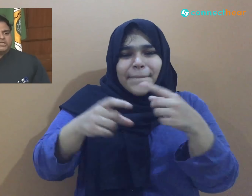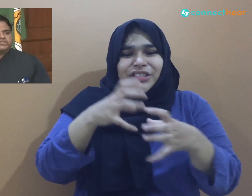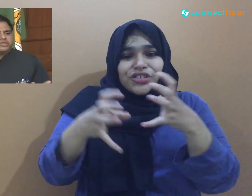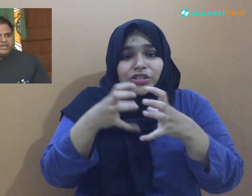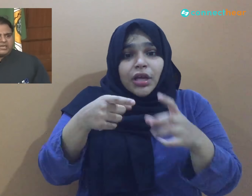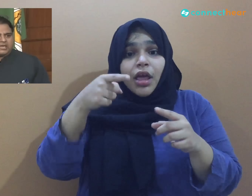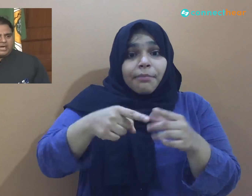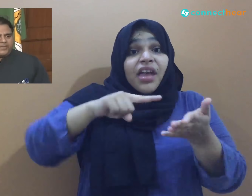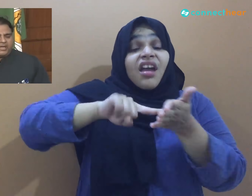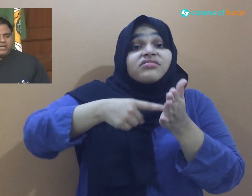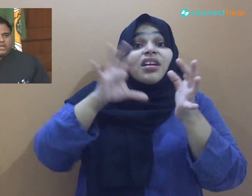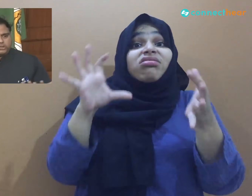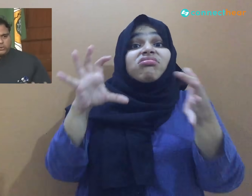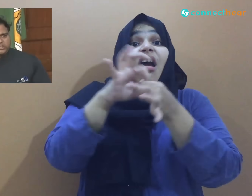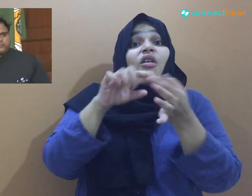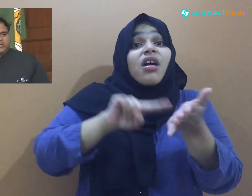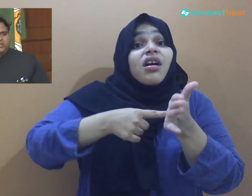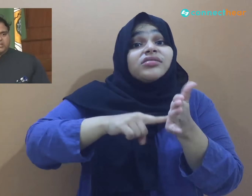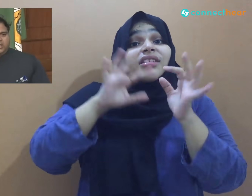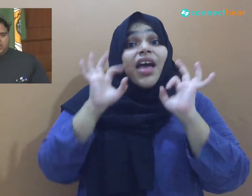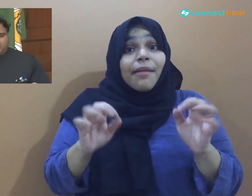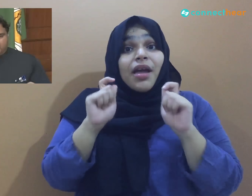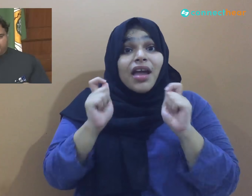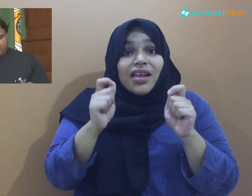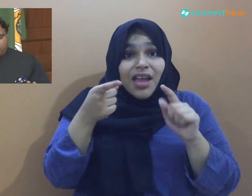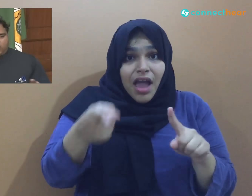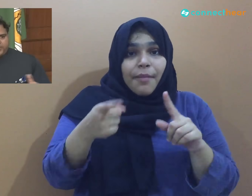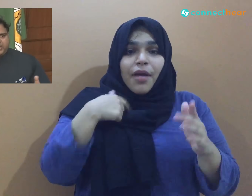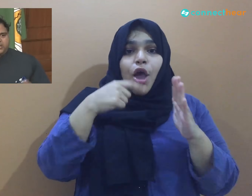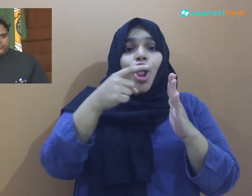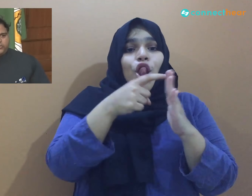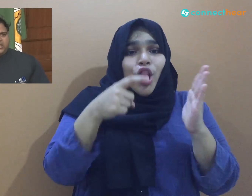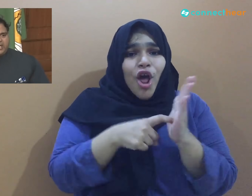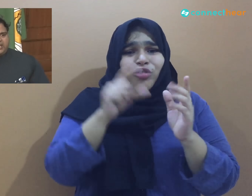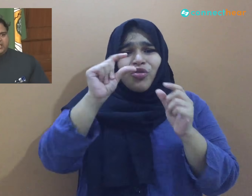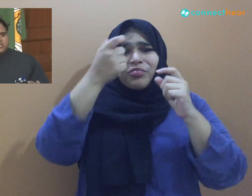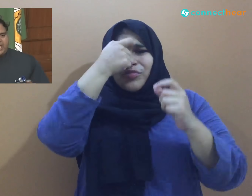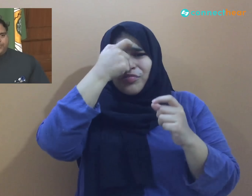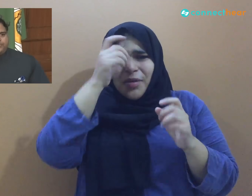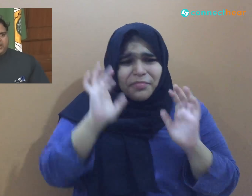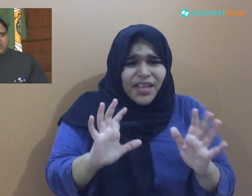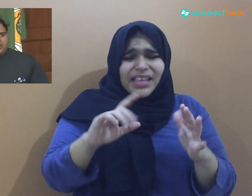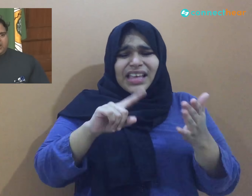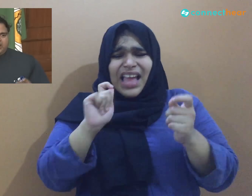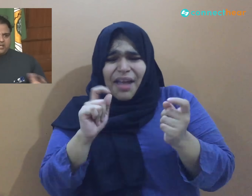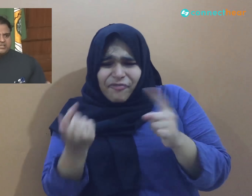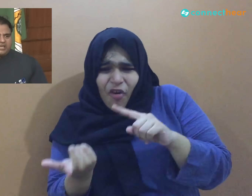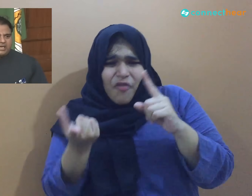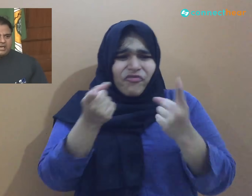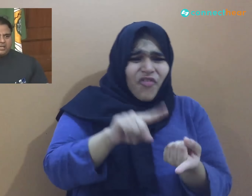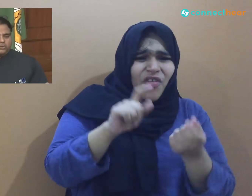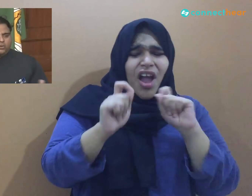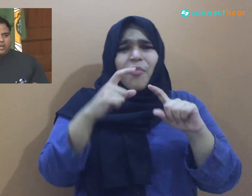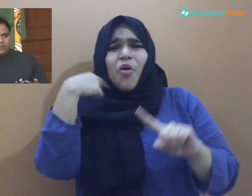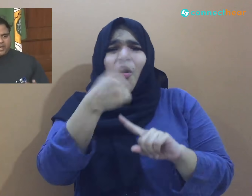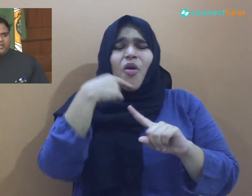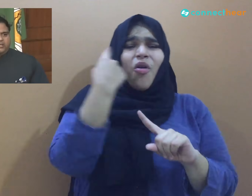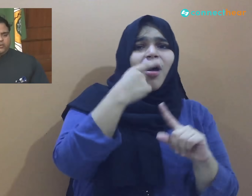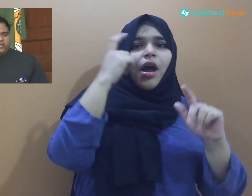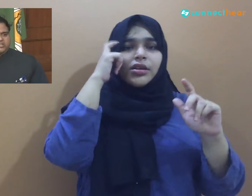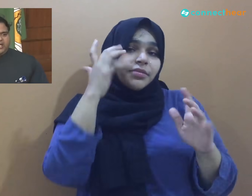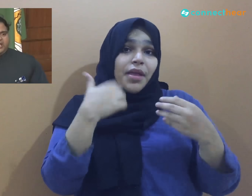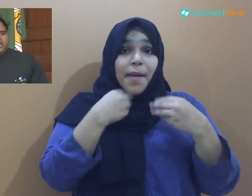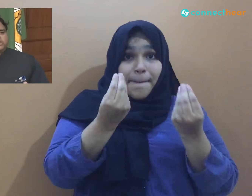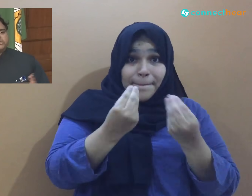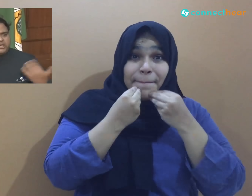یہ انجینئرنگ کا کام ہے جو اس وقت ہمارے لا میں کنفیوژن ہے کہ ڈریپ نے کرنا ہے یا کس نے کرنا ہے. تو ہماری